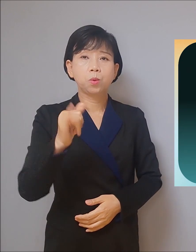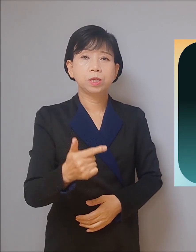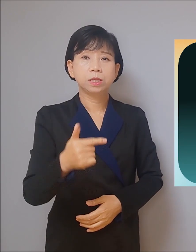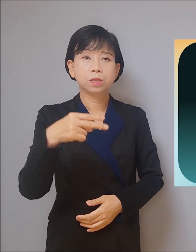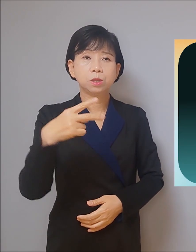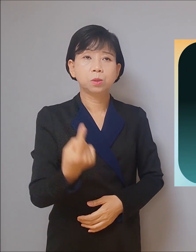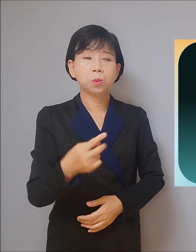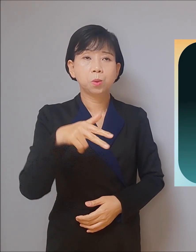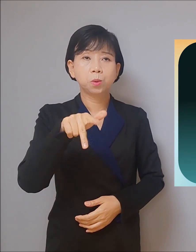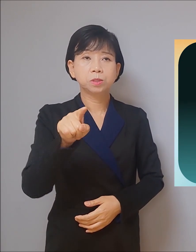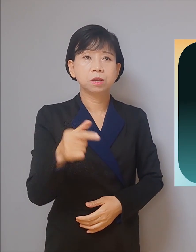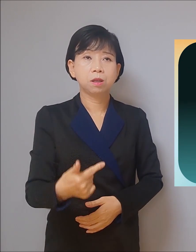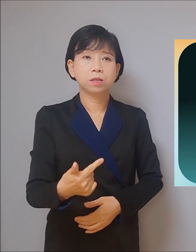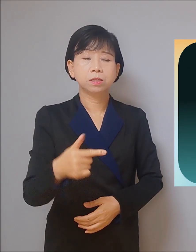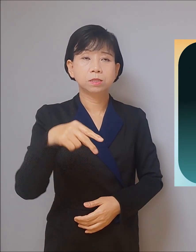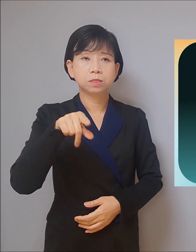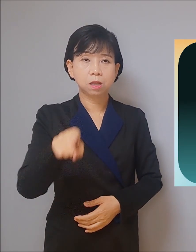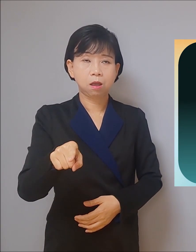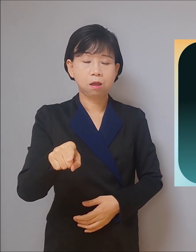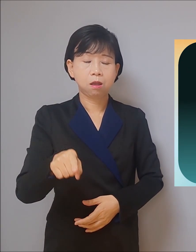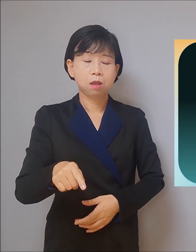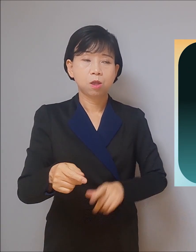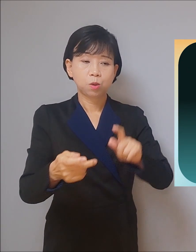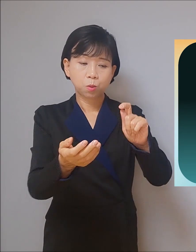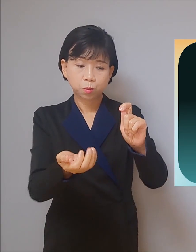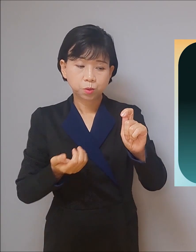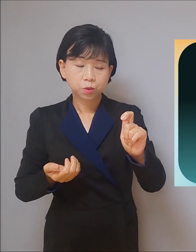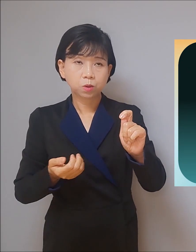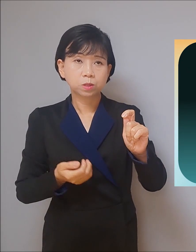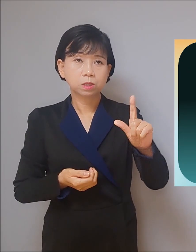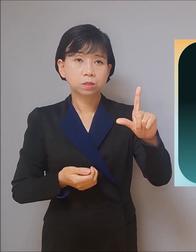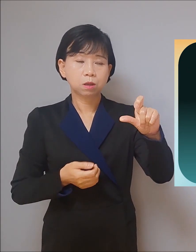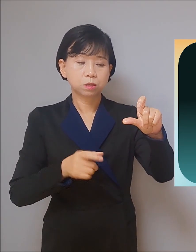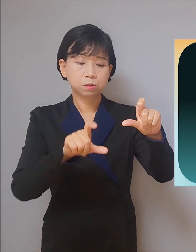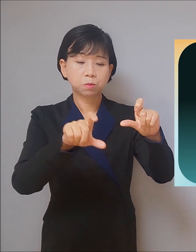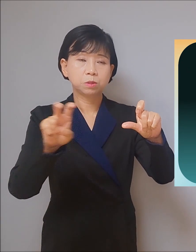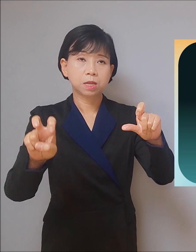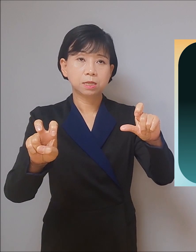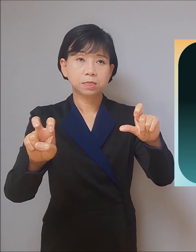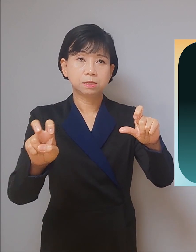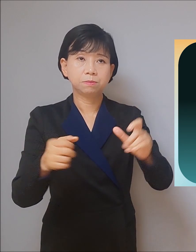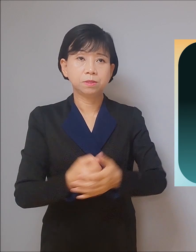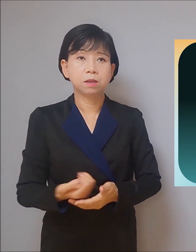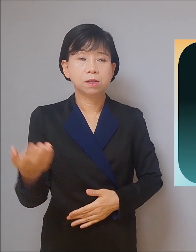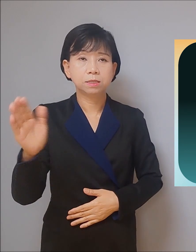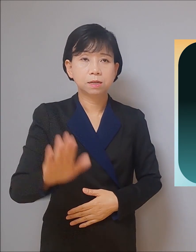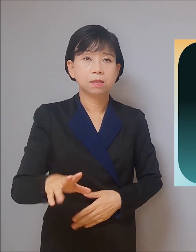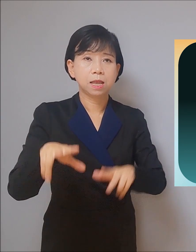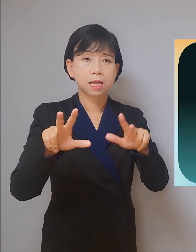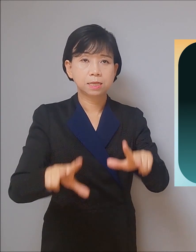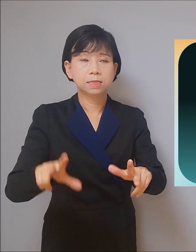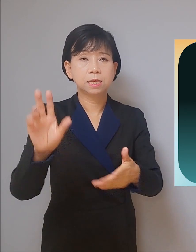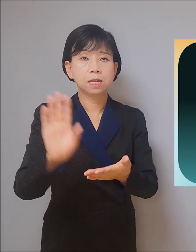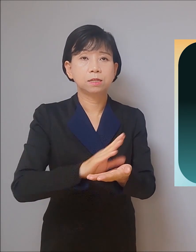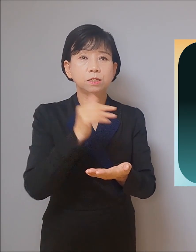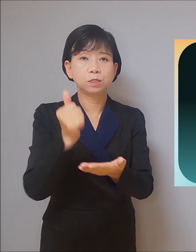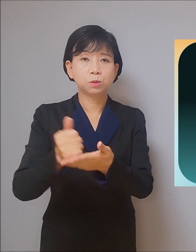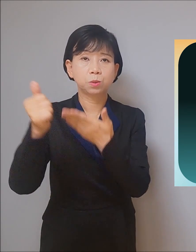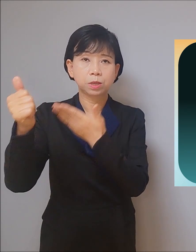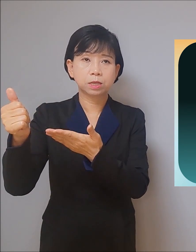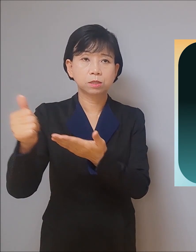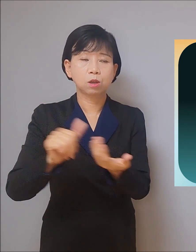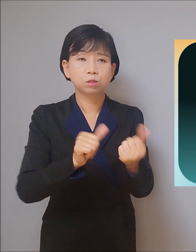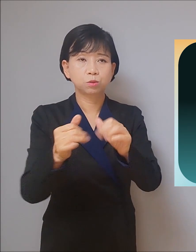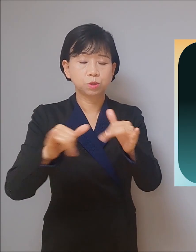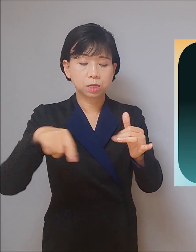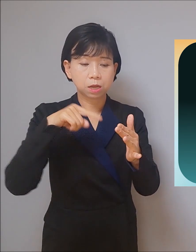말씀 고린도전서 15장 20절 우리 다 같이 한번 읽어보겠습니다. 그러나 이제 그리스도께서 죽은 자